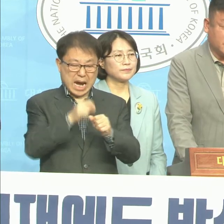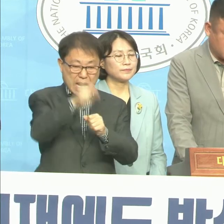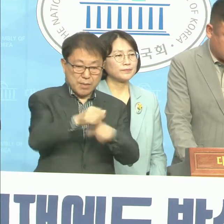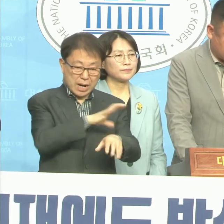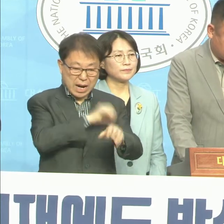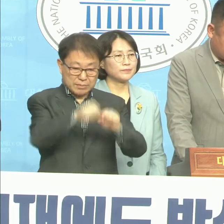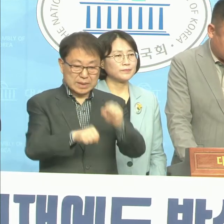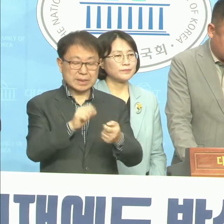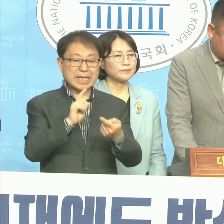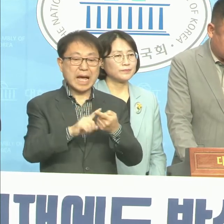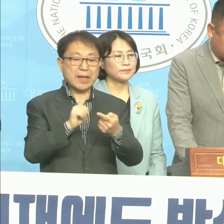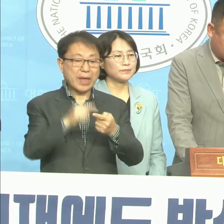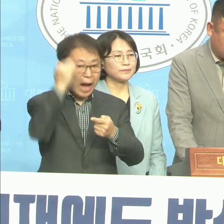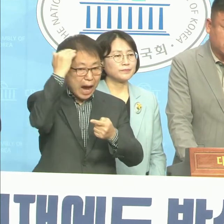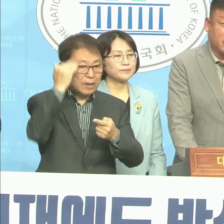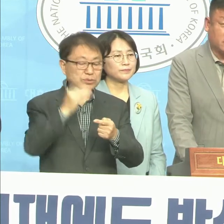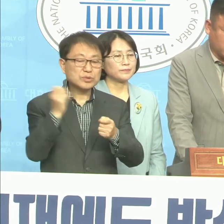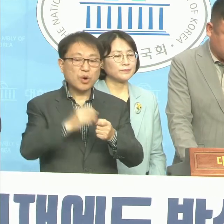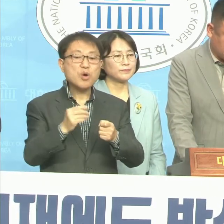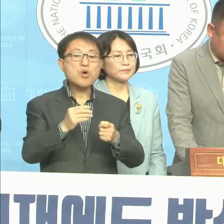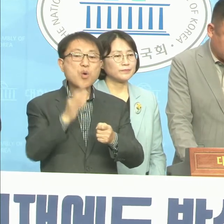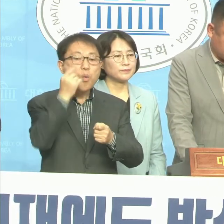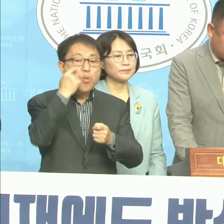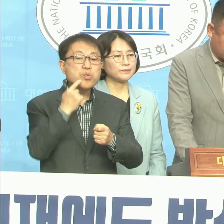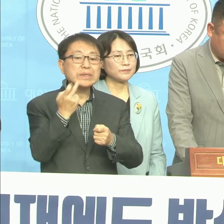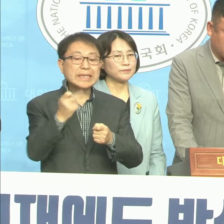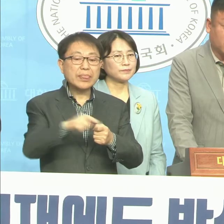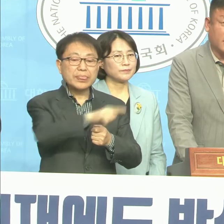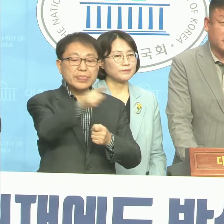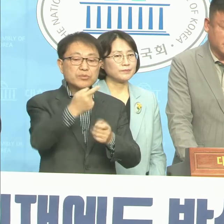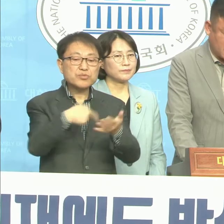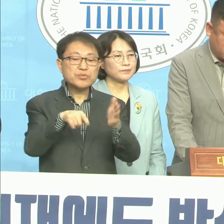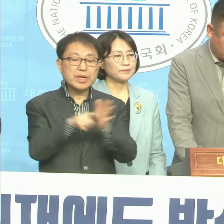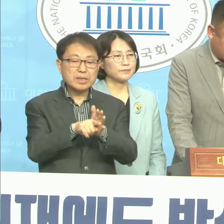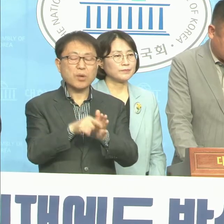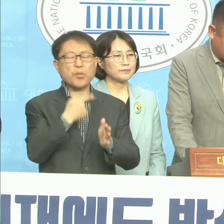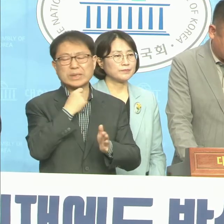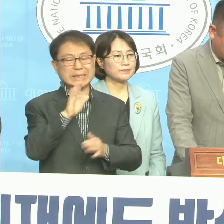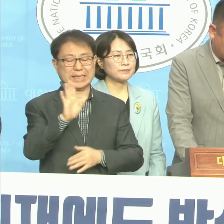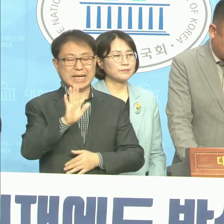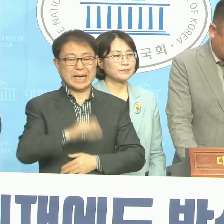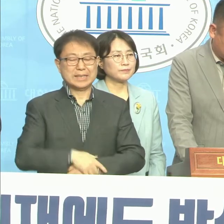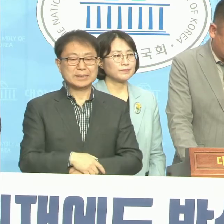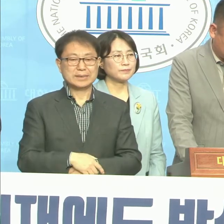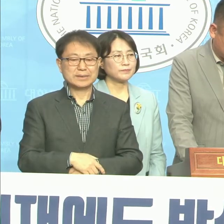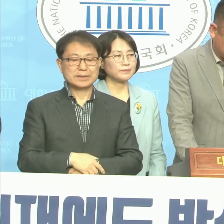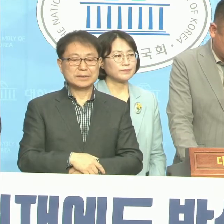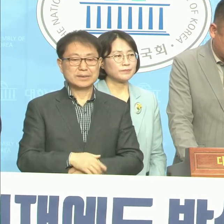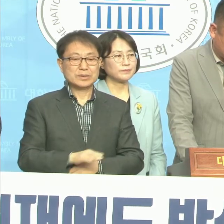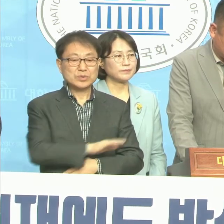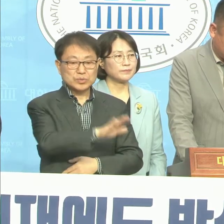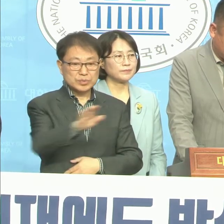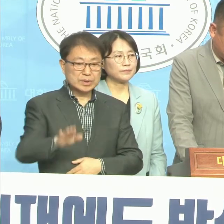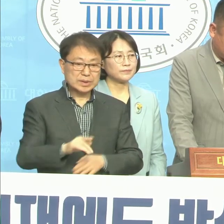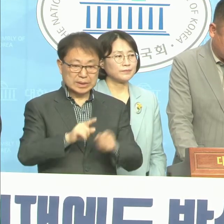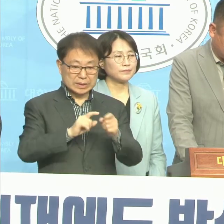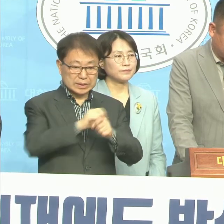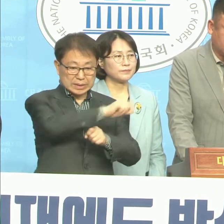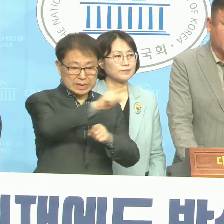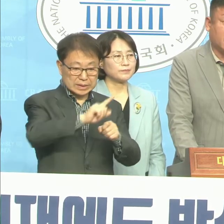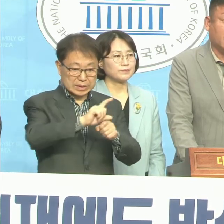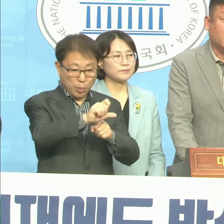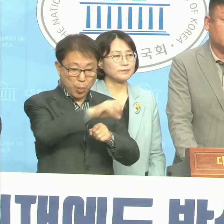제재를 대한민국 나아가 울산 동구 경제를 위하여 원하진 않고 있다 우리 대체 갯수 15개 피어